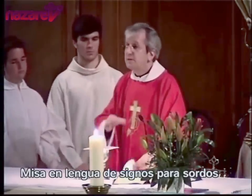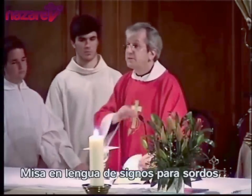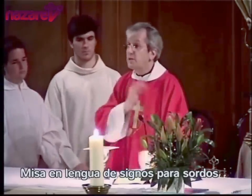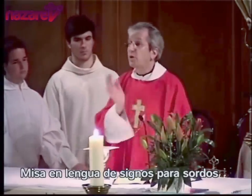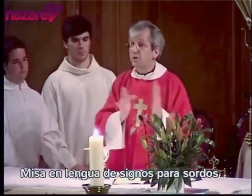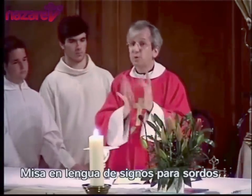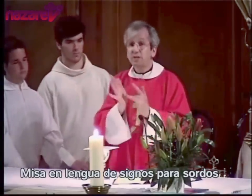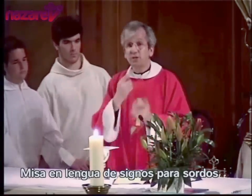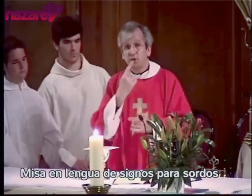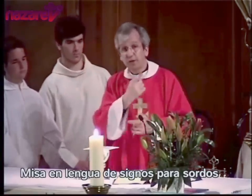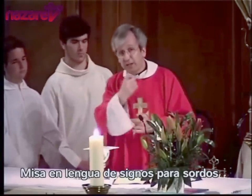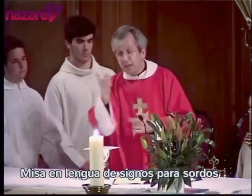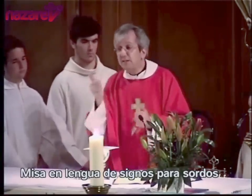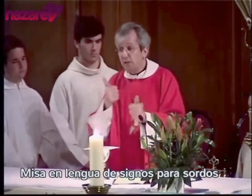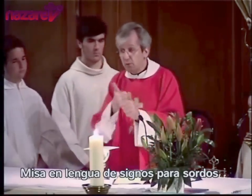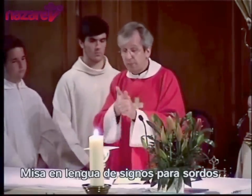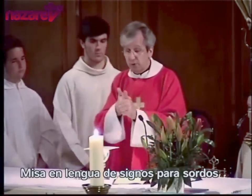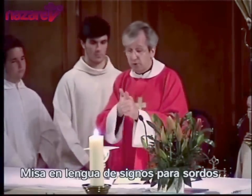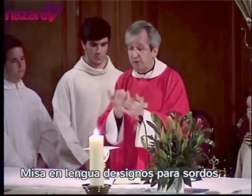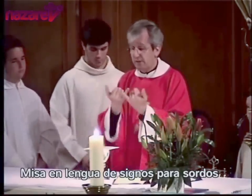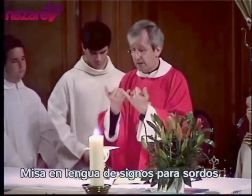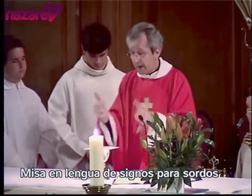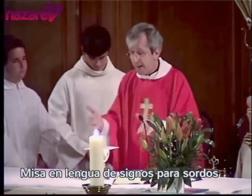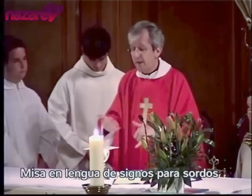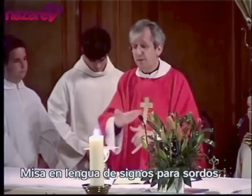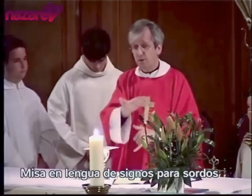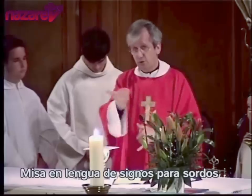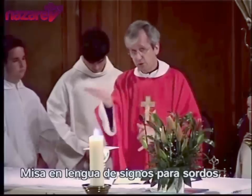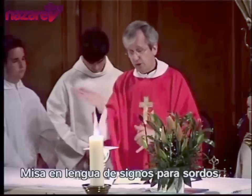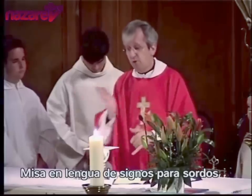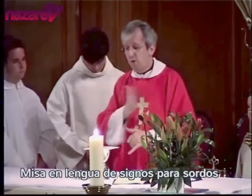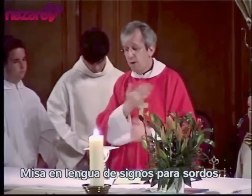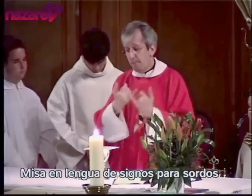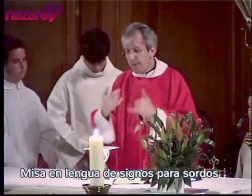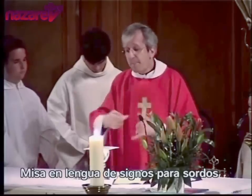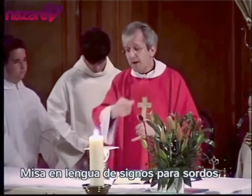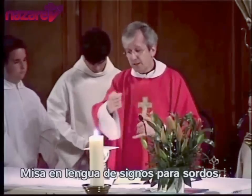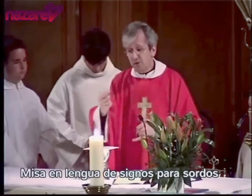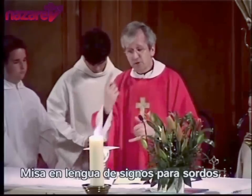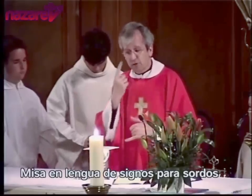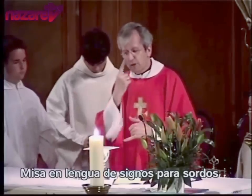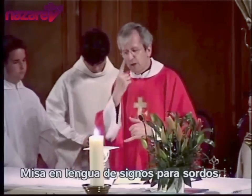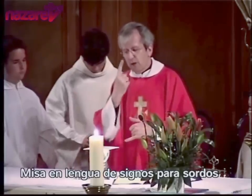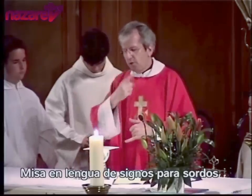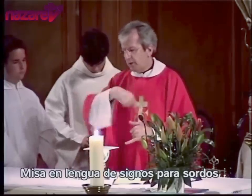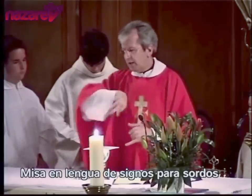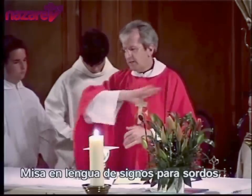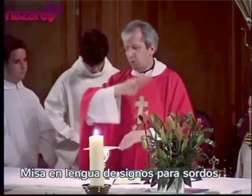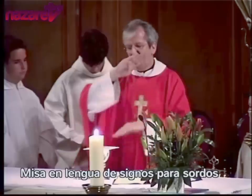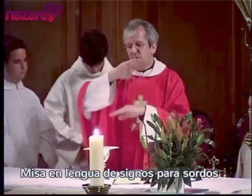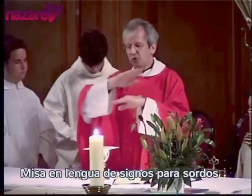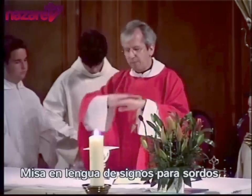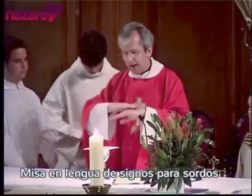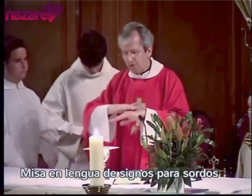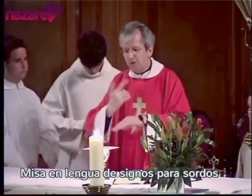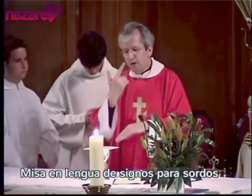Señor. Señor Jesucristo, que dijiste a tus apóstoles: la paz os dejo, mi paz os doy. No tengas en